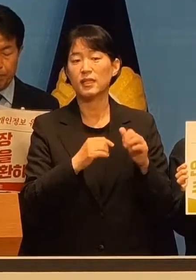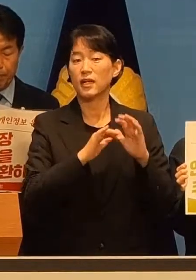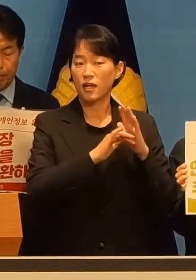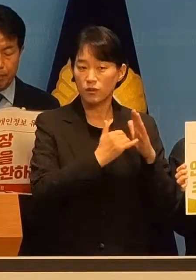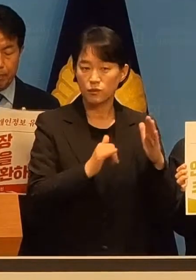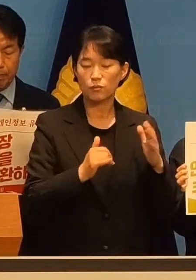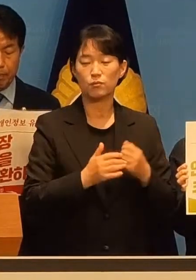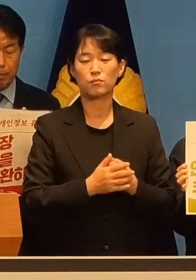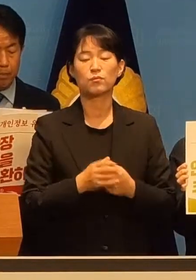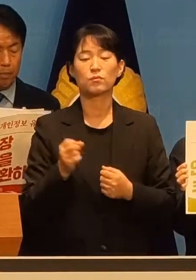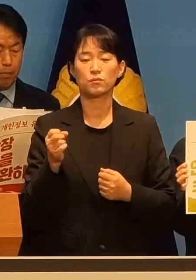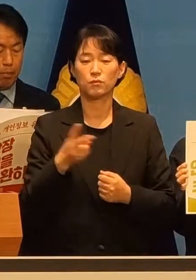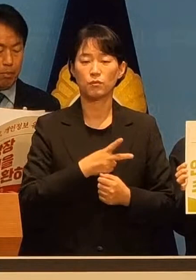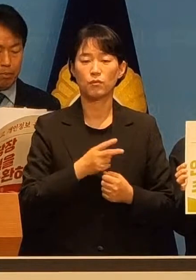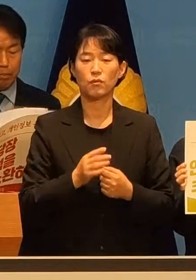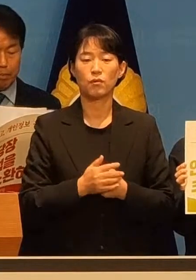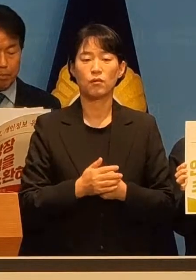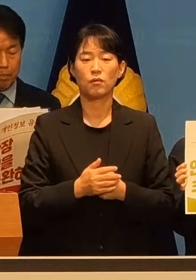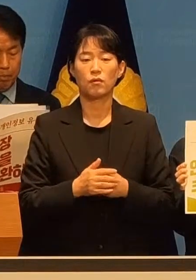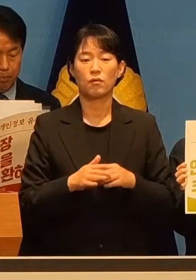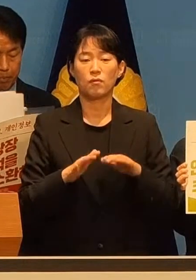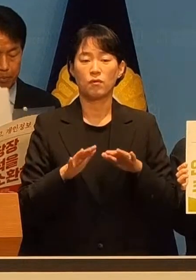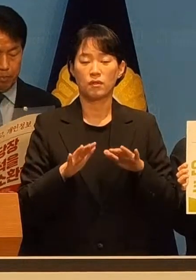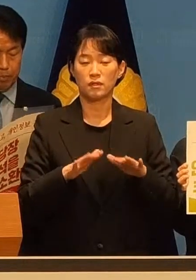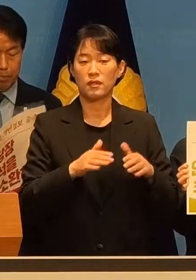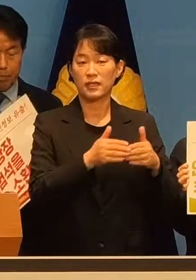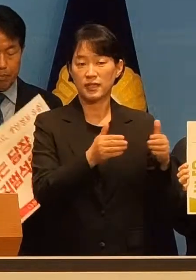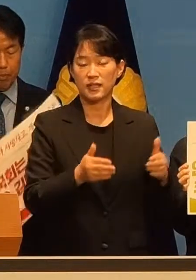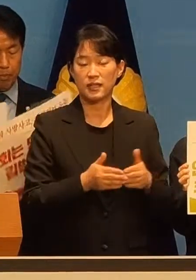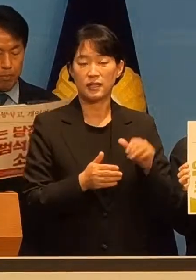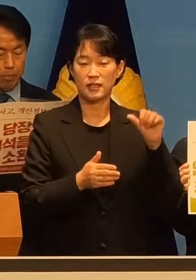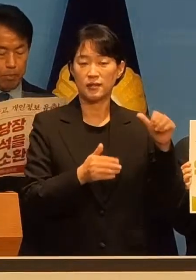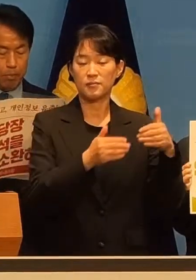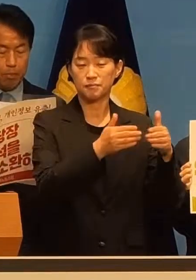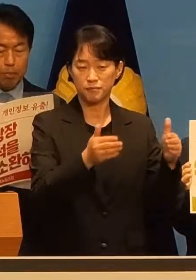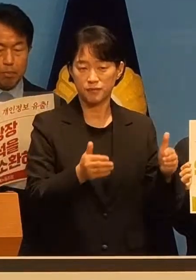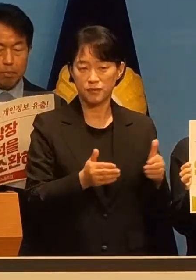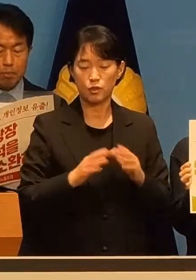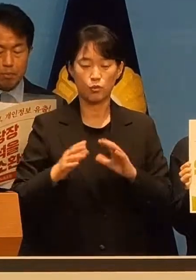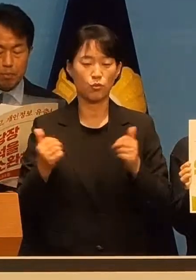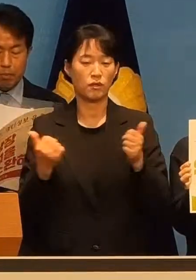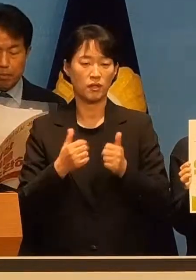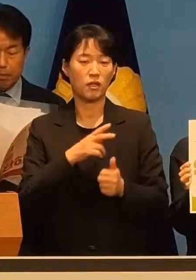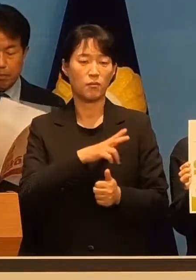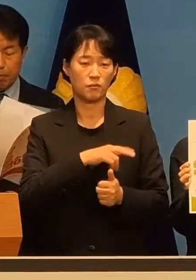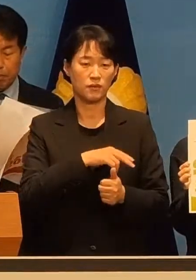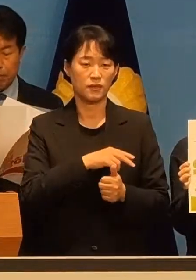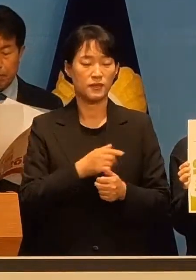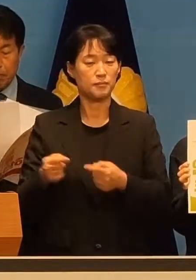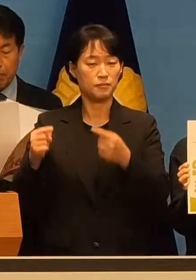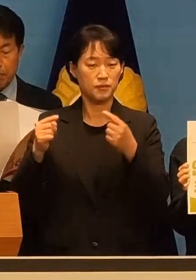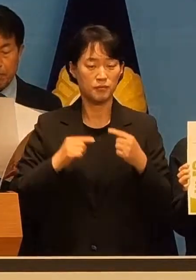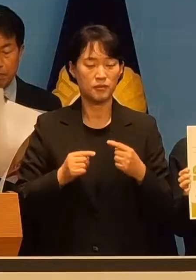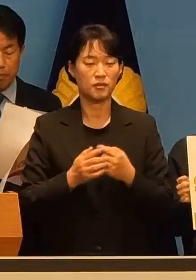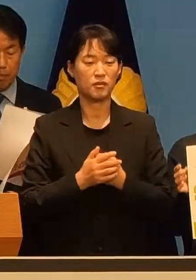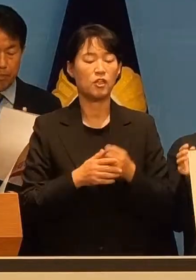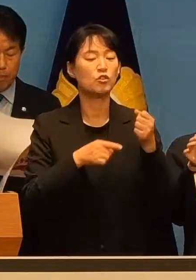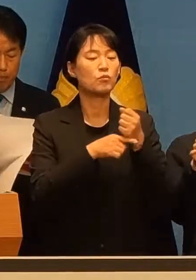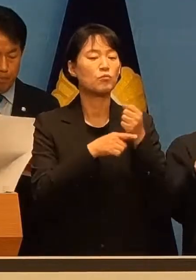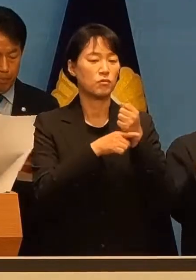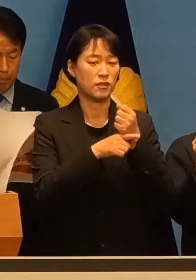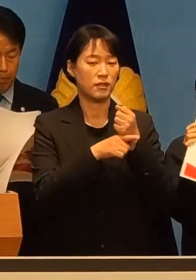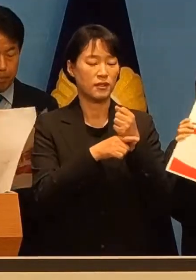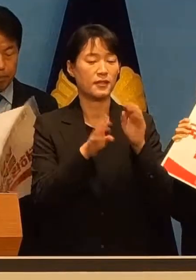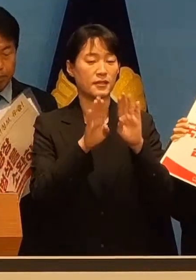유족분들과 원내 5당 국회의원님들 참석하셔서 국회 청문회 개최를 촉구하는